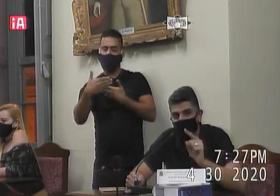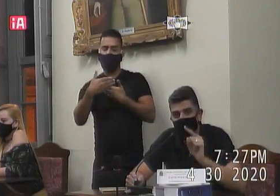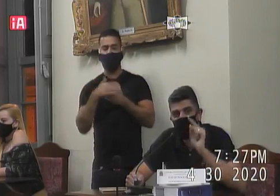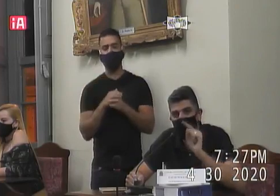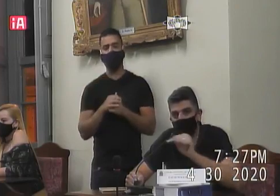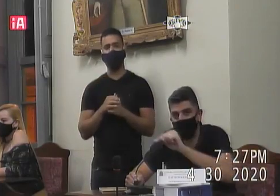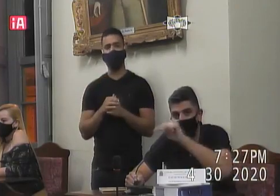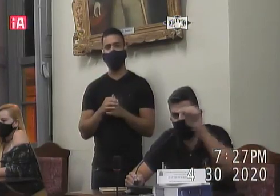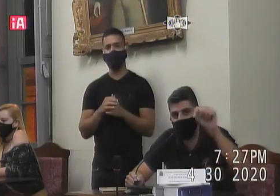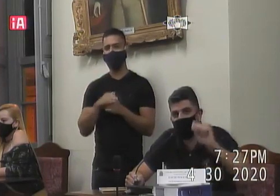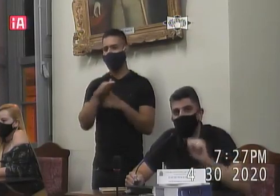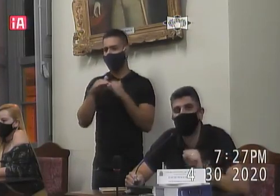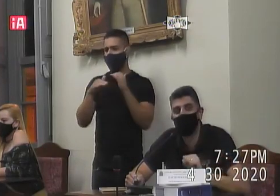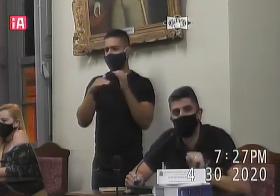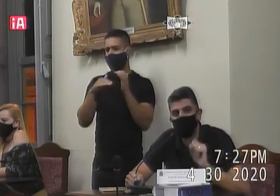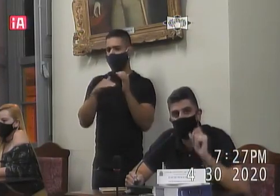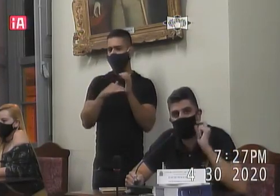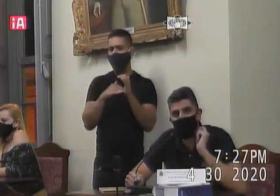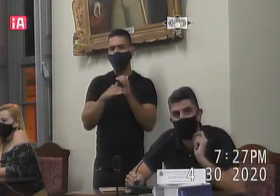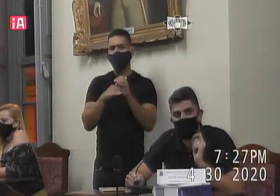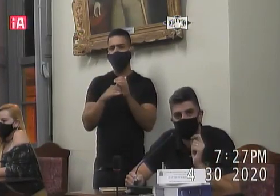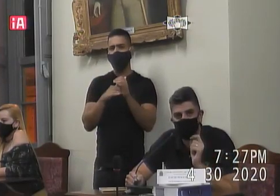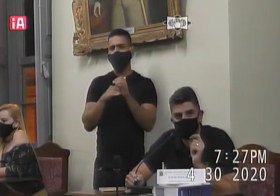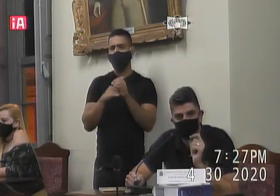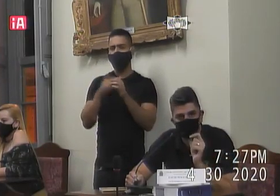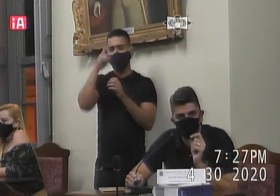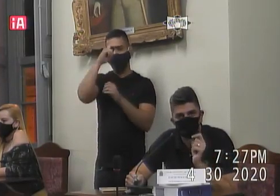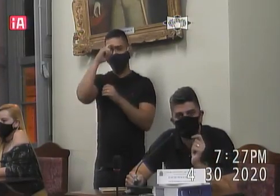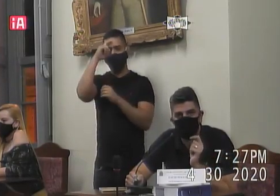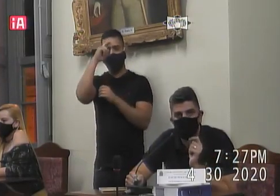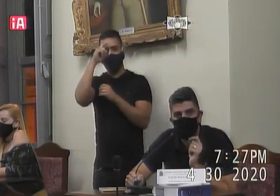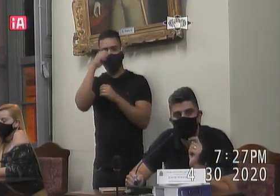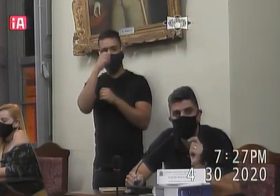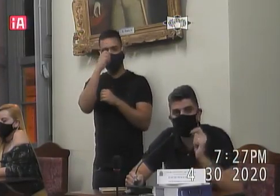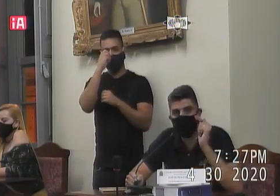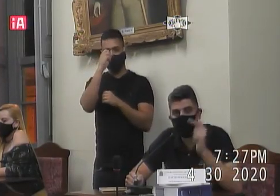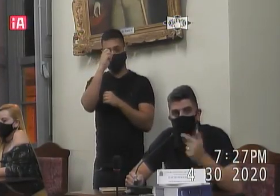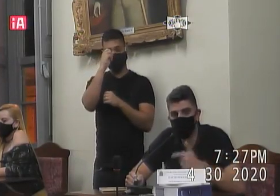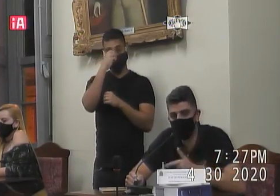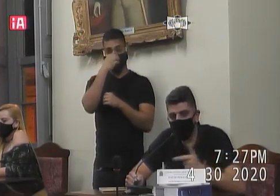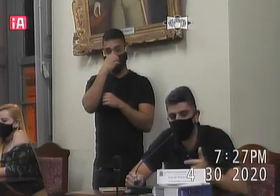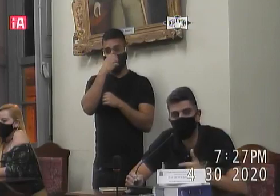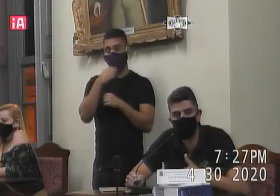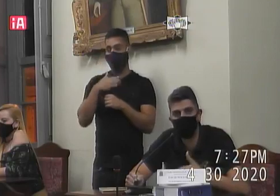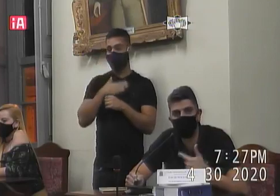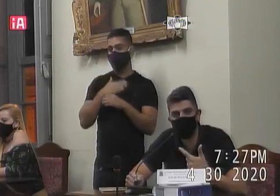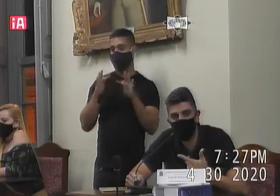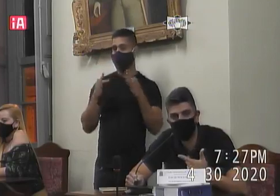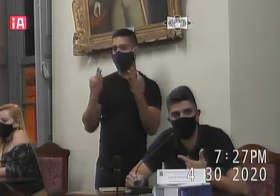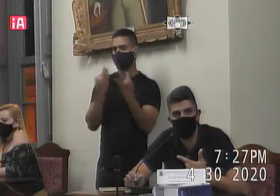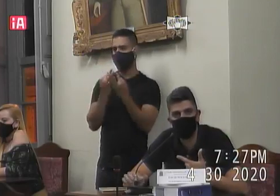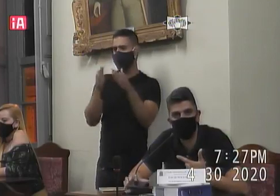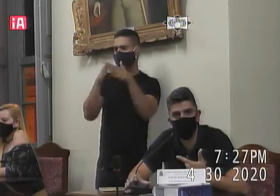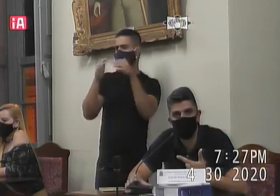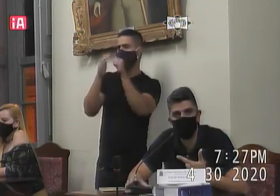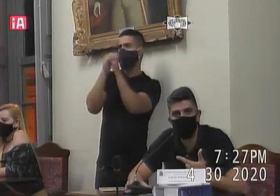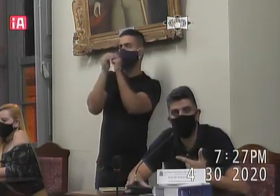na linha de frente de toda aquela engrenagem do hospital. E a minha família inteira